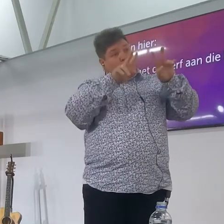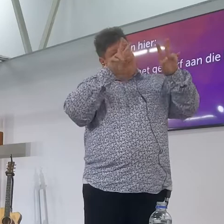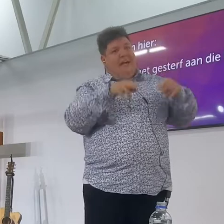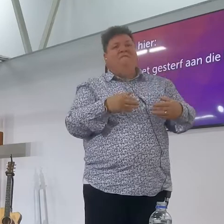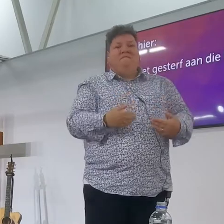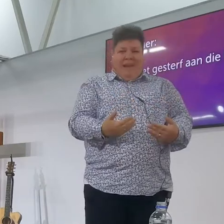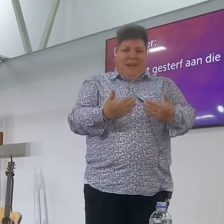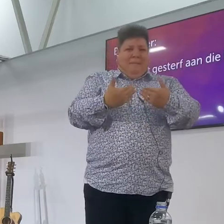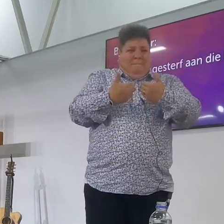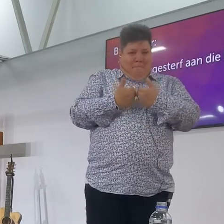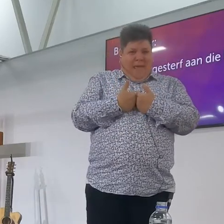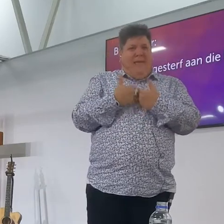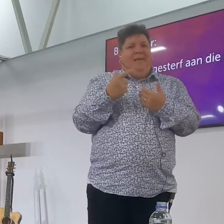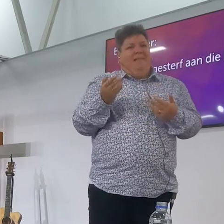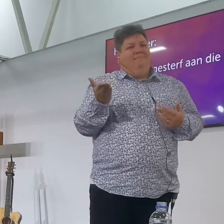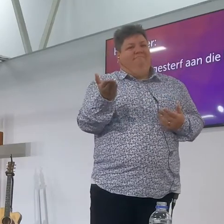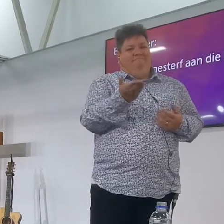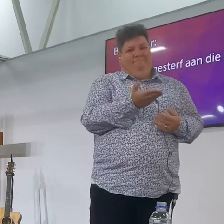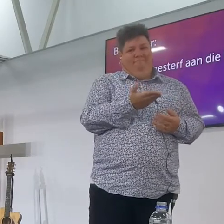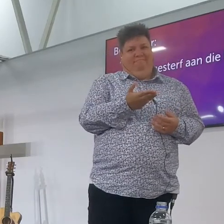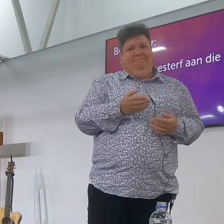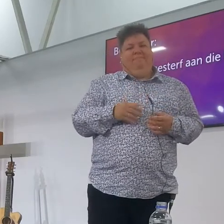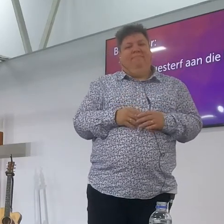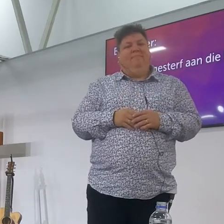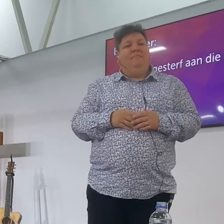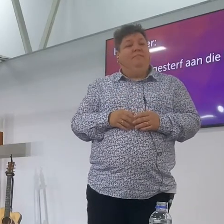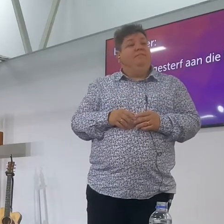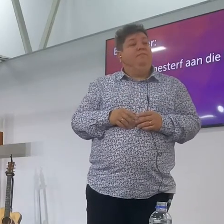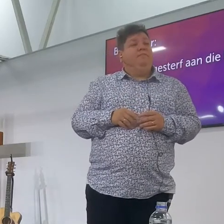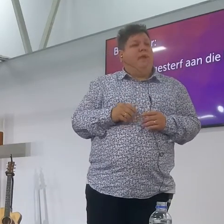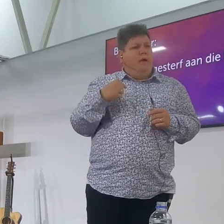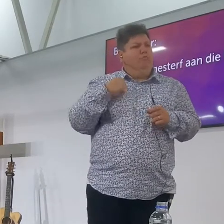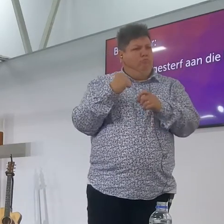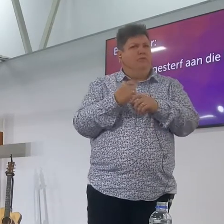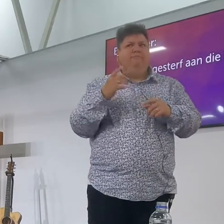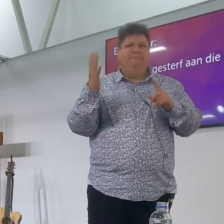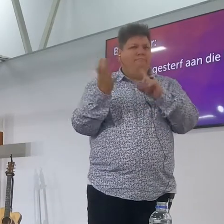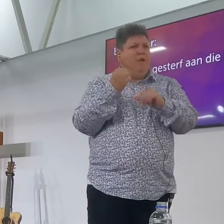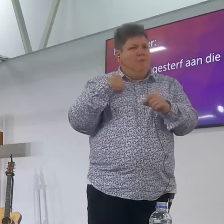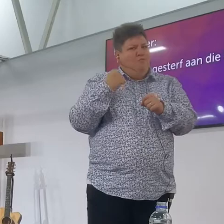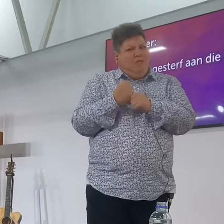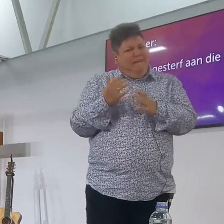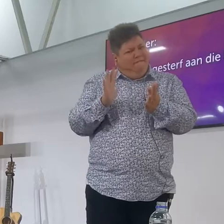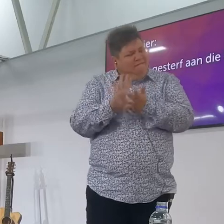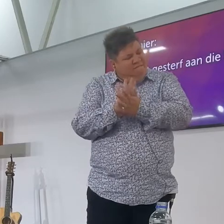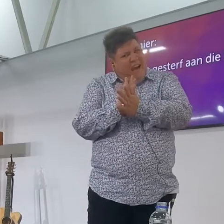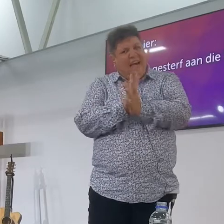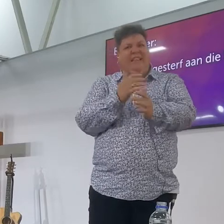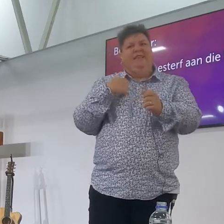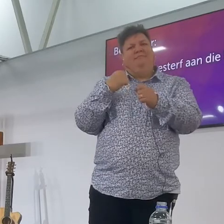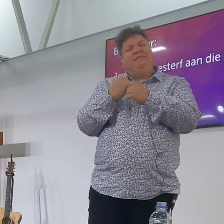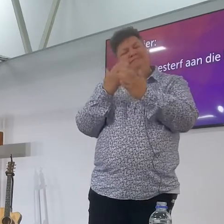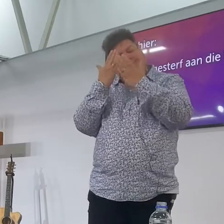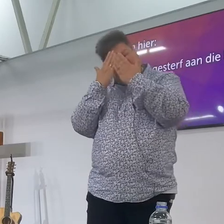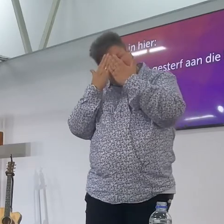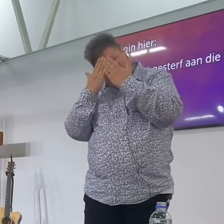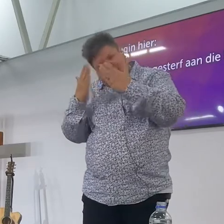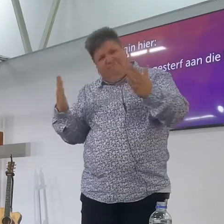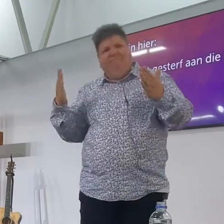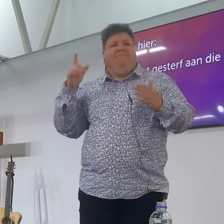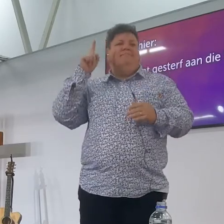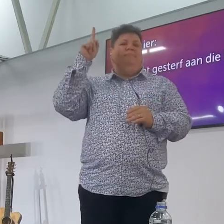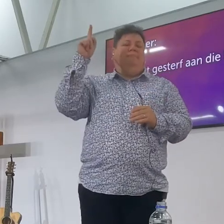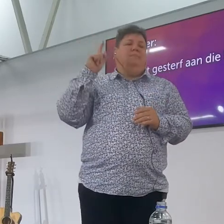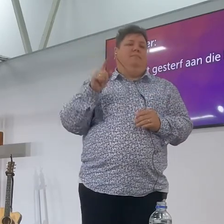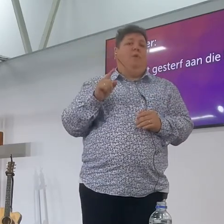het, was vir my, en dis genoeg. En sy, ek moet dit aangryp, ek moet dit omhels. Dis wat dit beteken om Jesus aan te neem. Dit beteken om